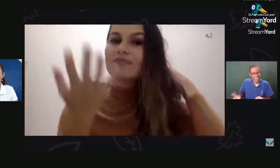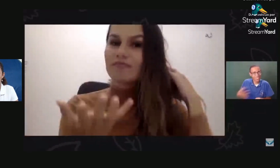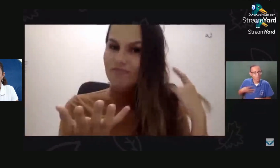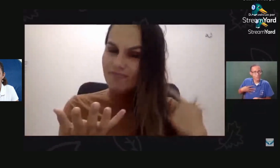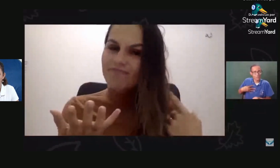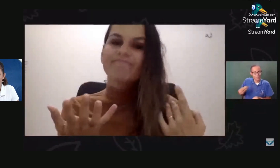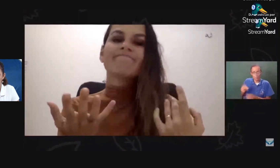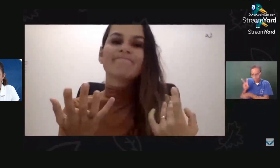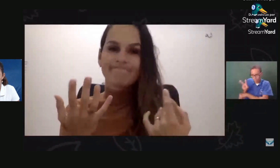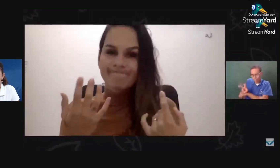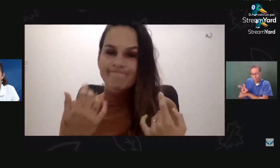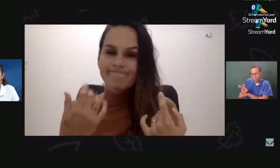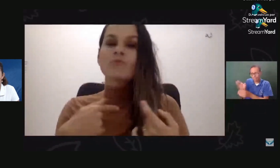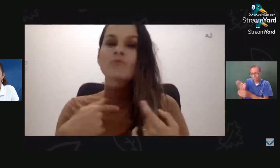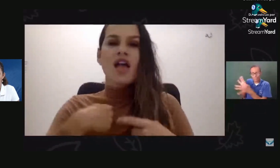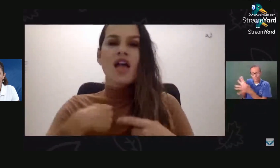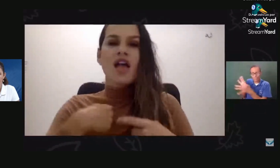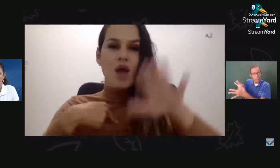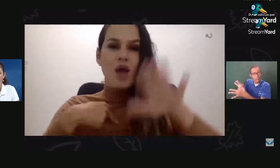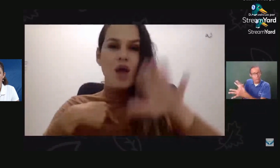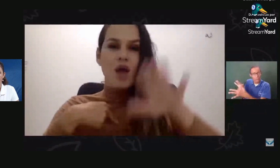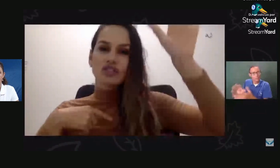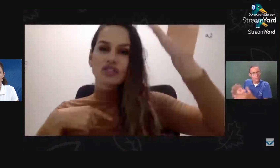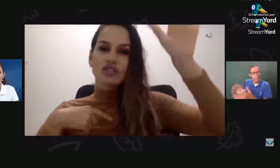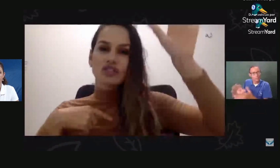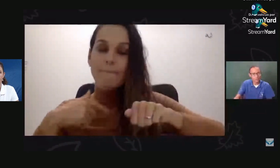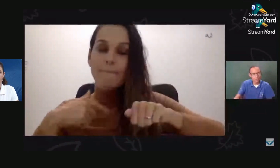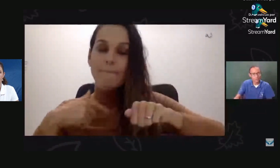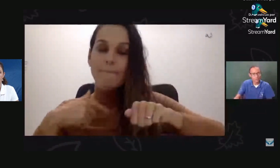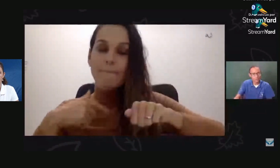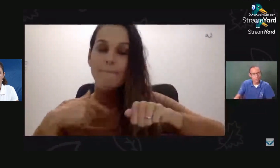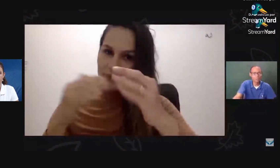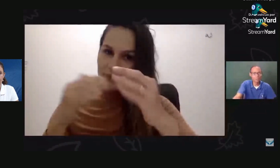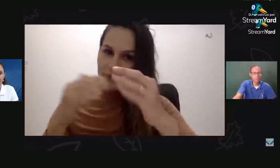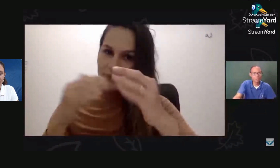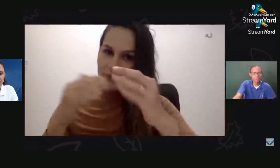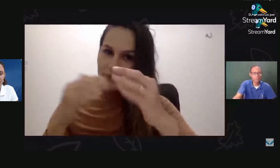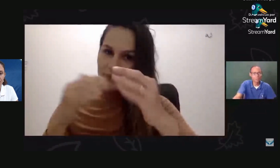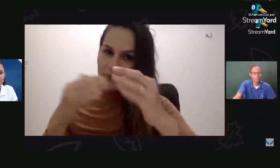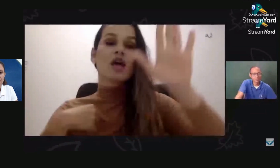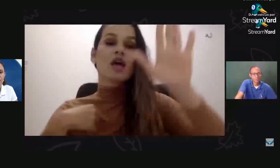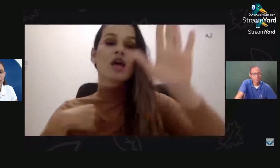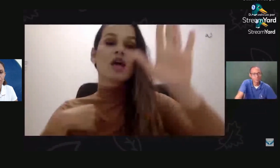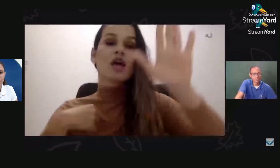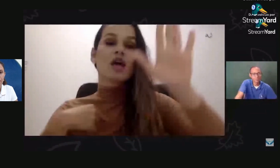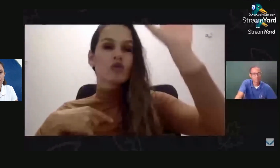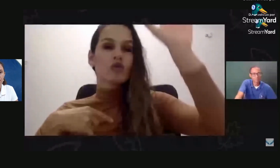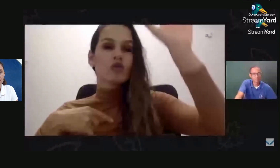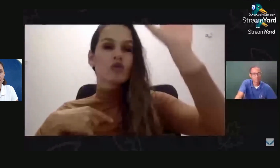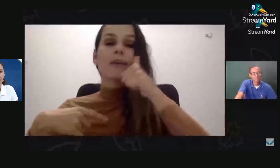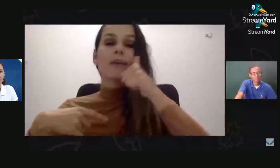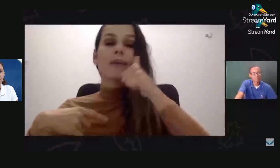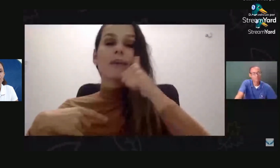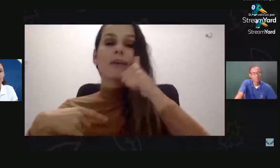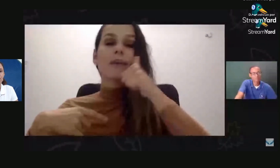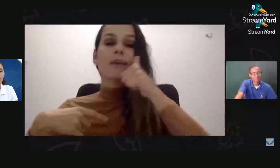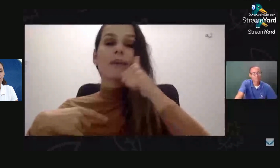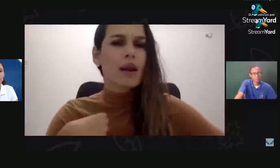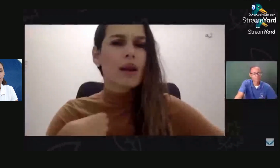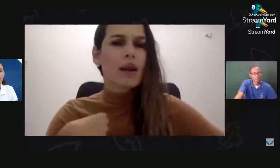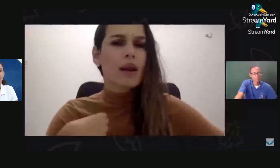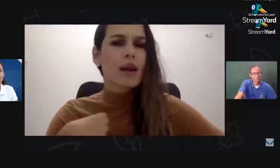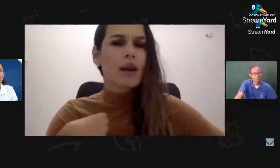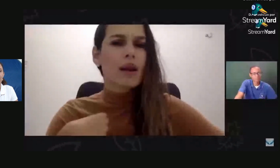É sim, é filho, né? Então a gente precisa ter esse. Chama para conversar,